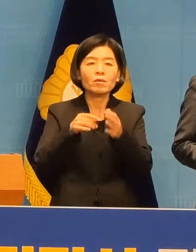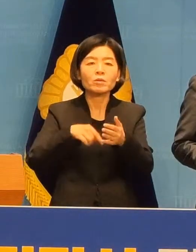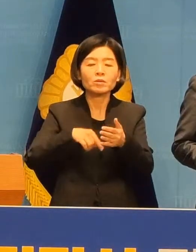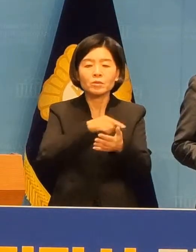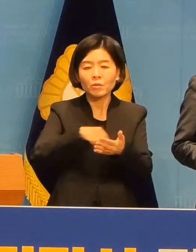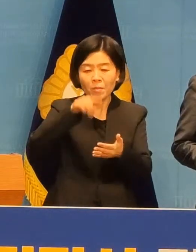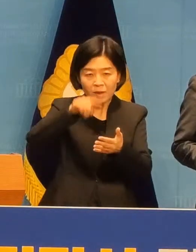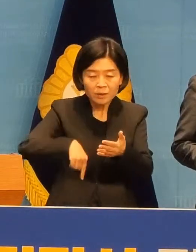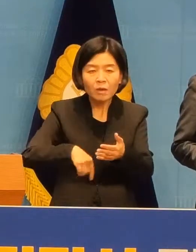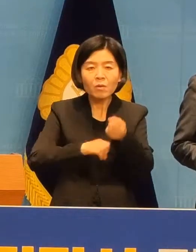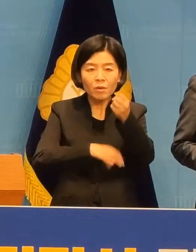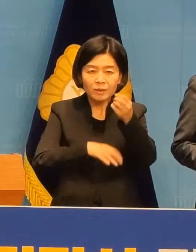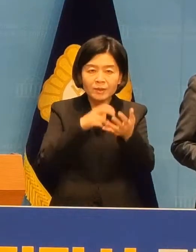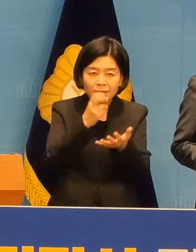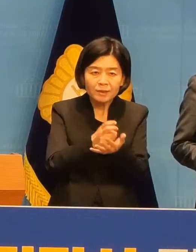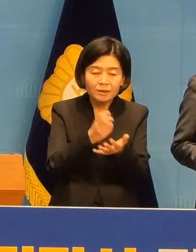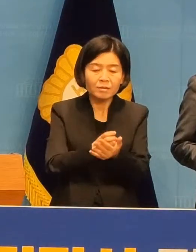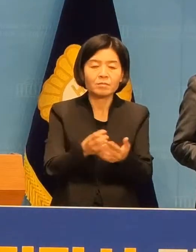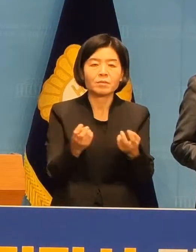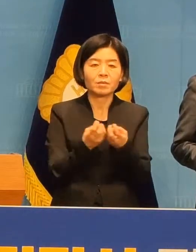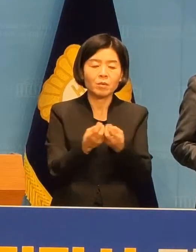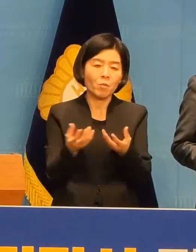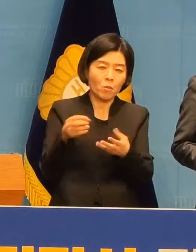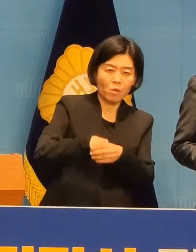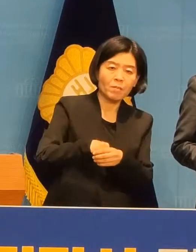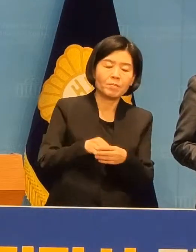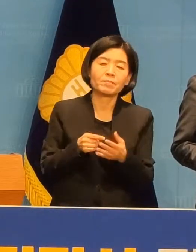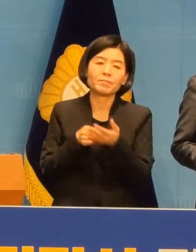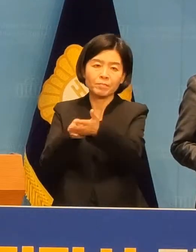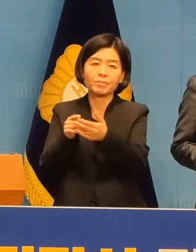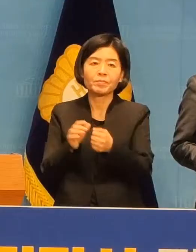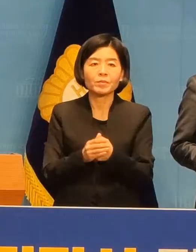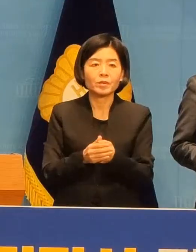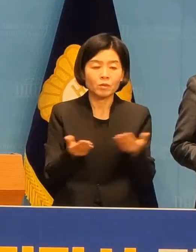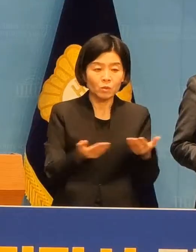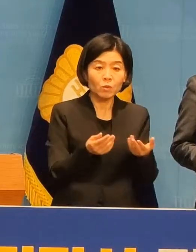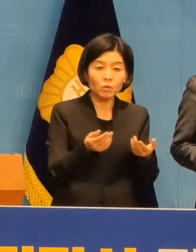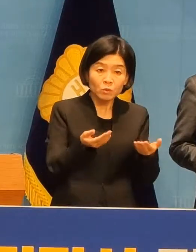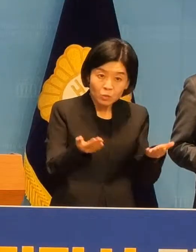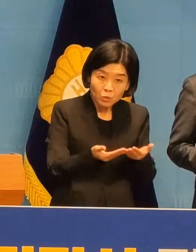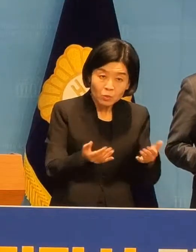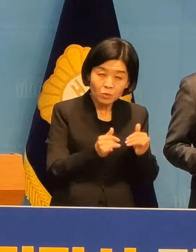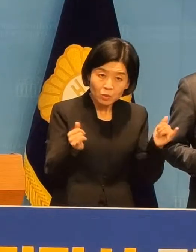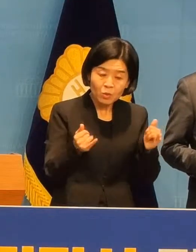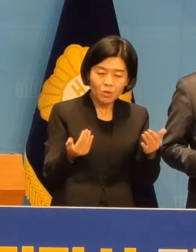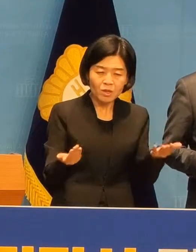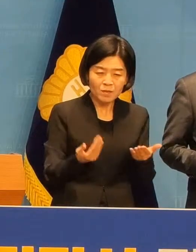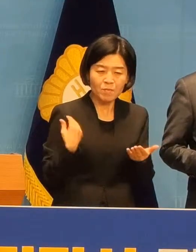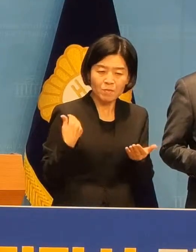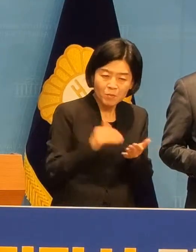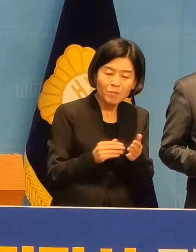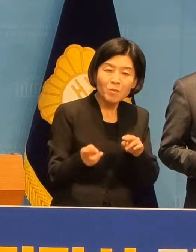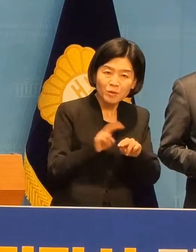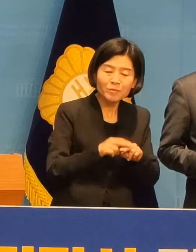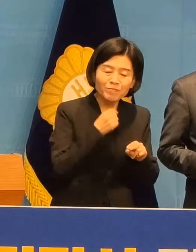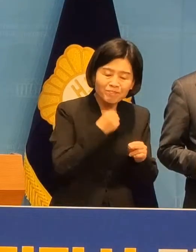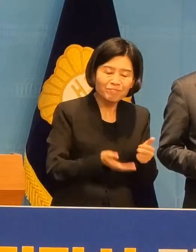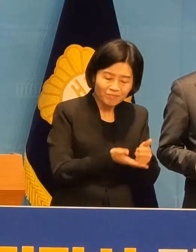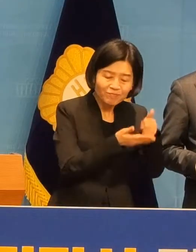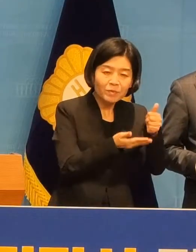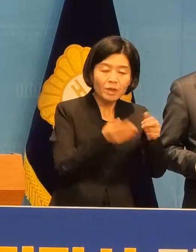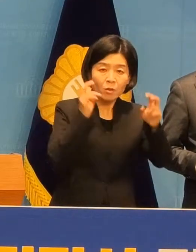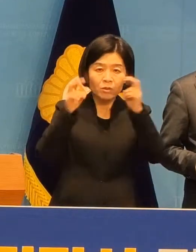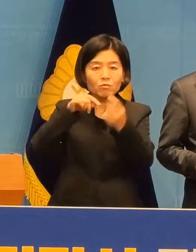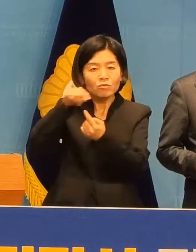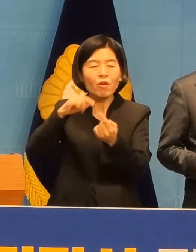포함한 방안을 제시했습니다. 노조의 복직 요구를 존중하되 사측의 운영상 우려도 제도적으로